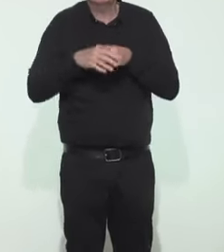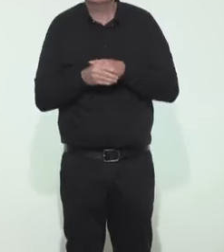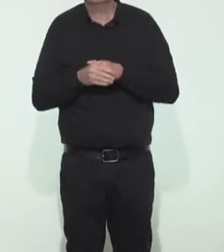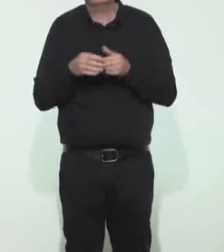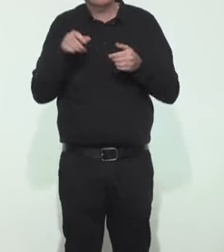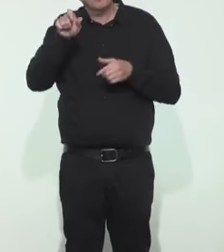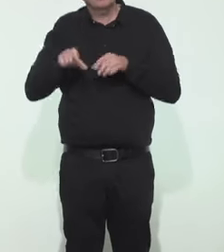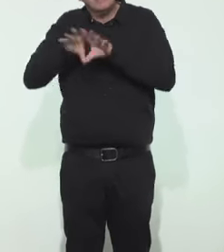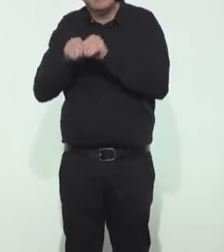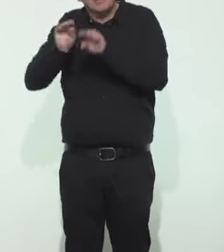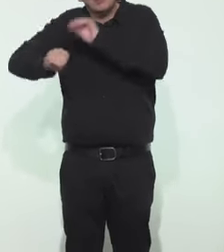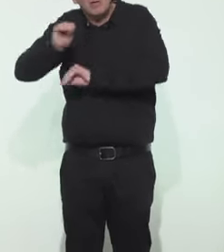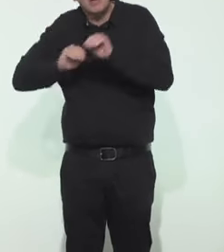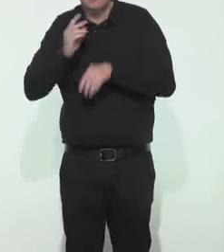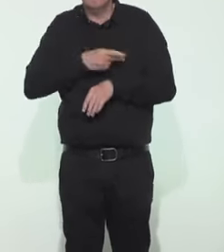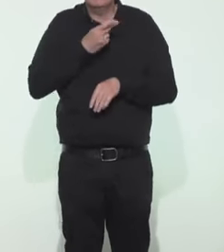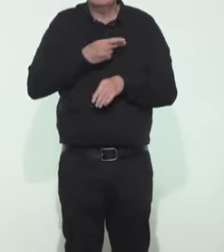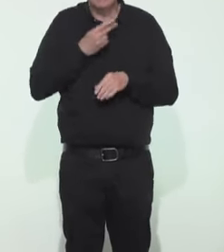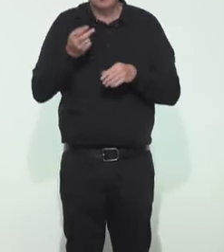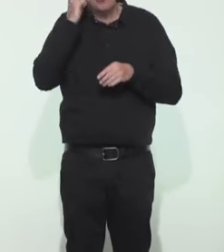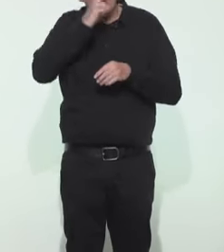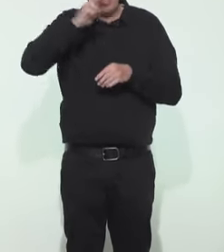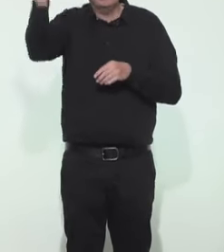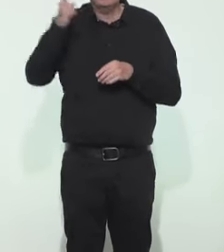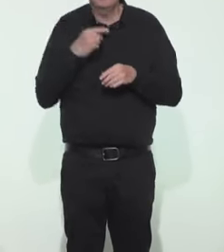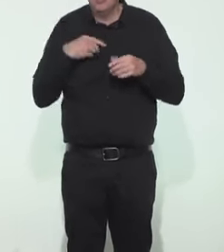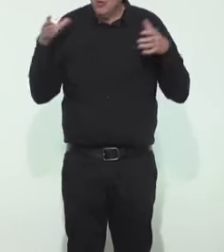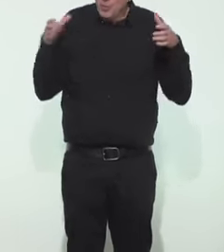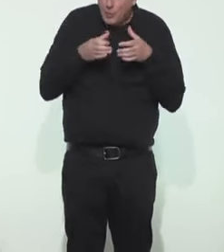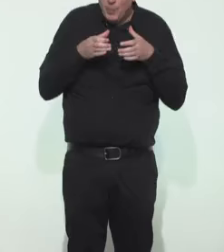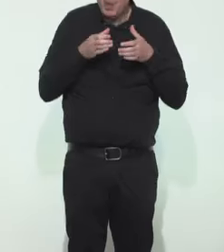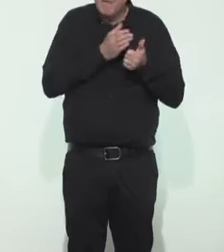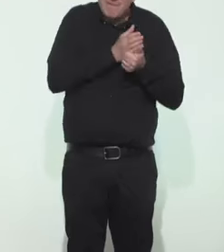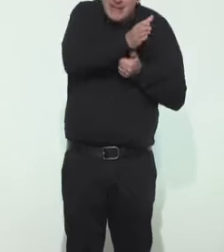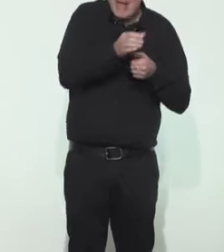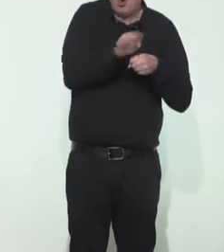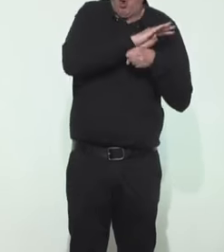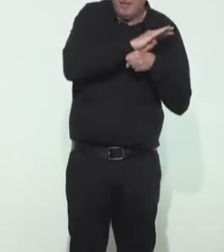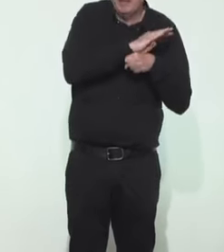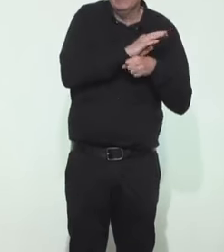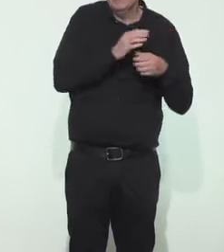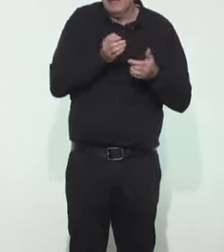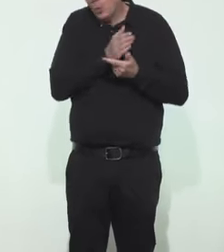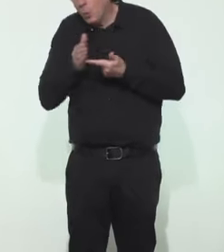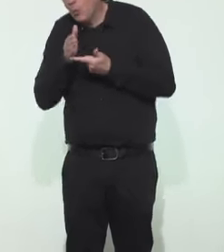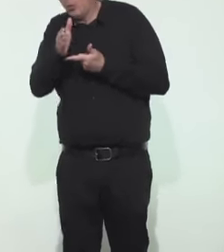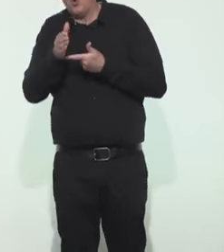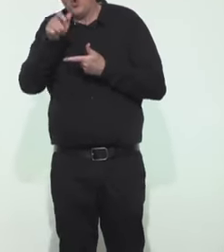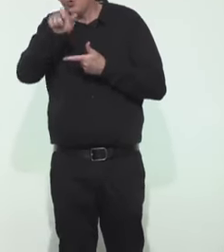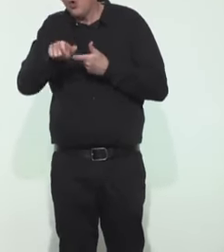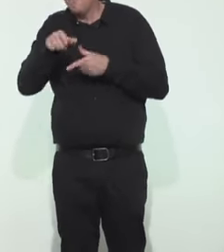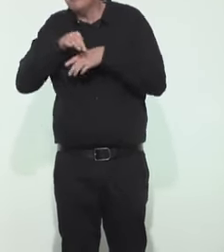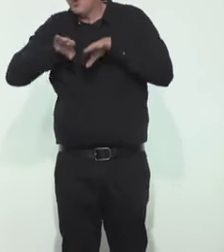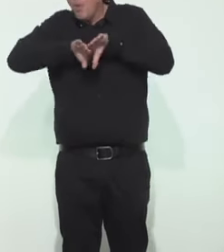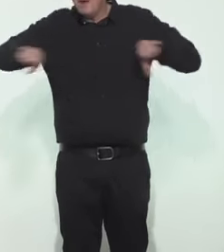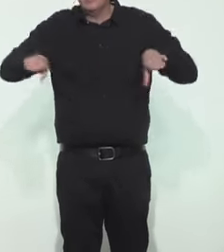soignantes et en particulier de médecins libéraux se sont organisés pour qu'il y ait d'un côté une filière qu'ovide de l'autre côté une protection des autres patients puisque je vous